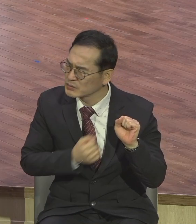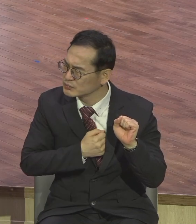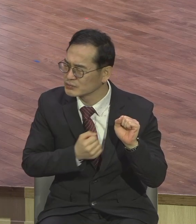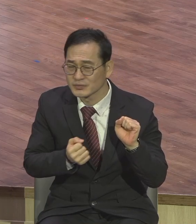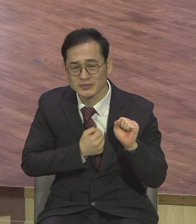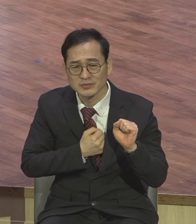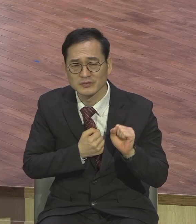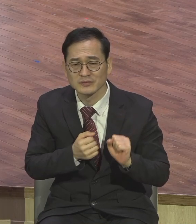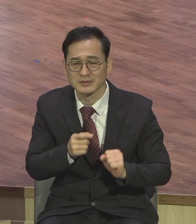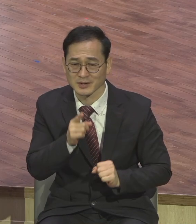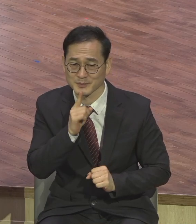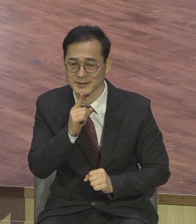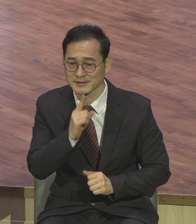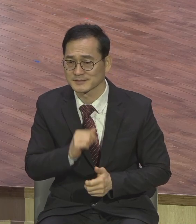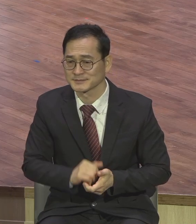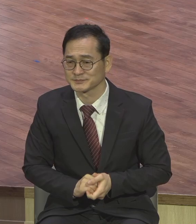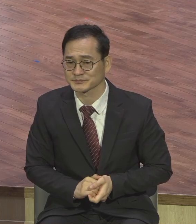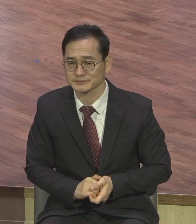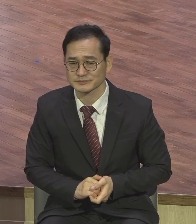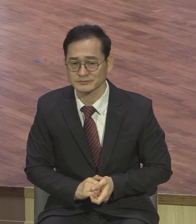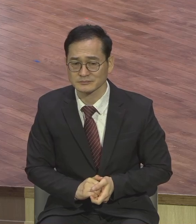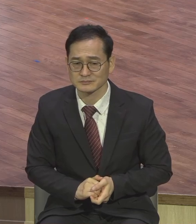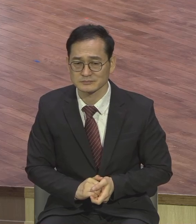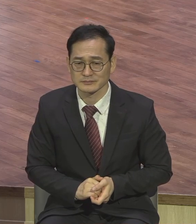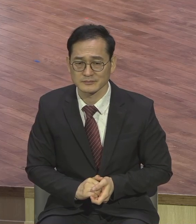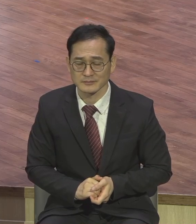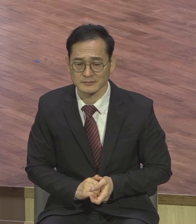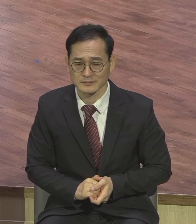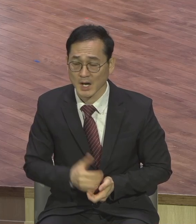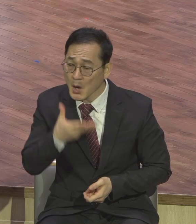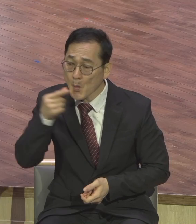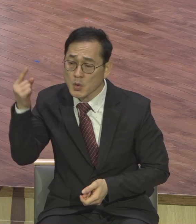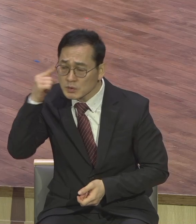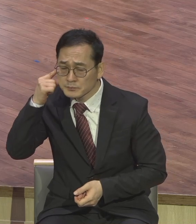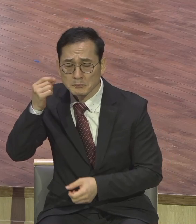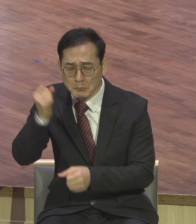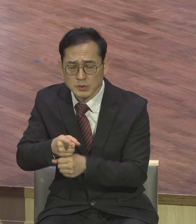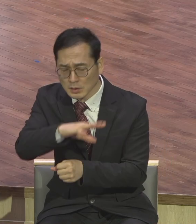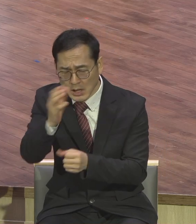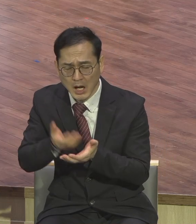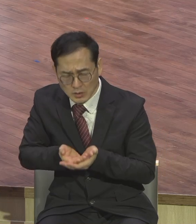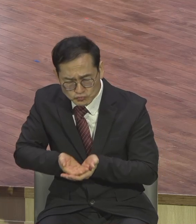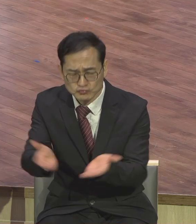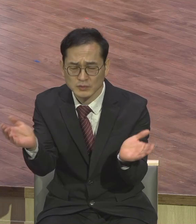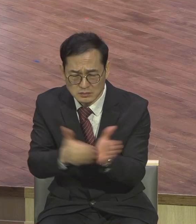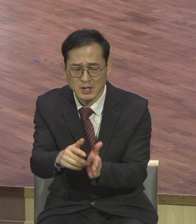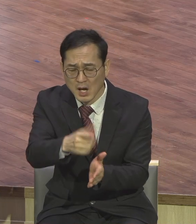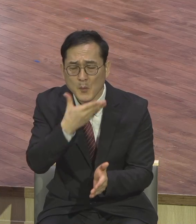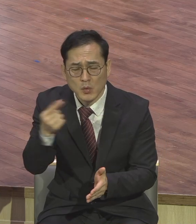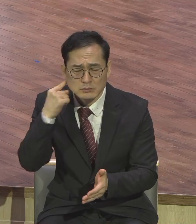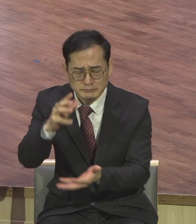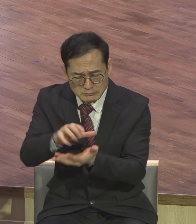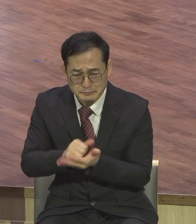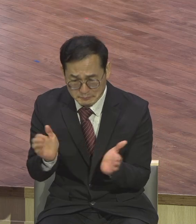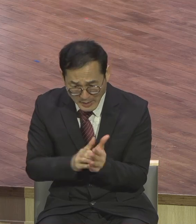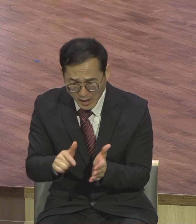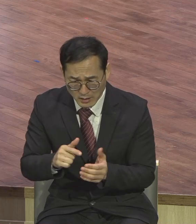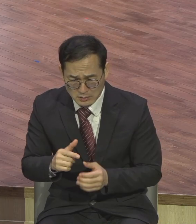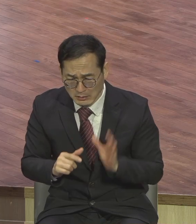것입니다. 그 자유함을 주는 복음이라는 플랫폼 위에 굳게 서지 못하는 사람들이 많았어요.